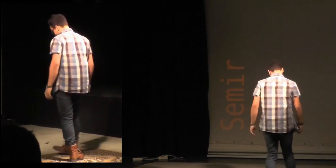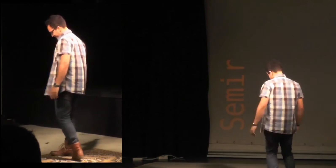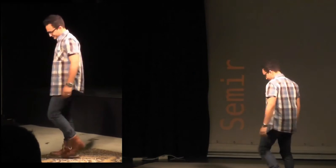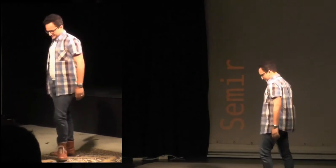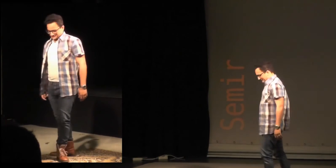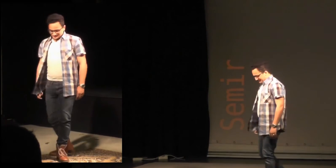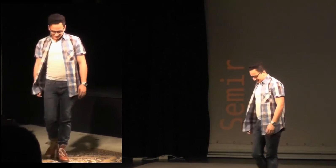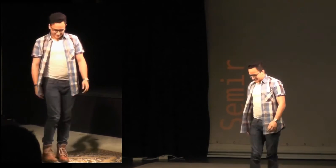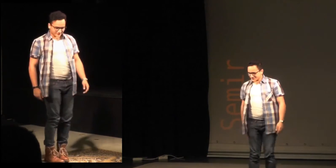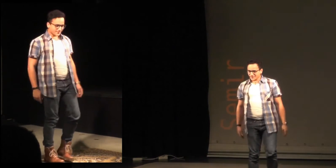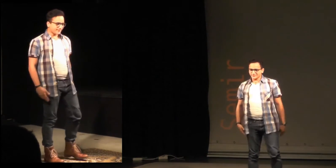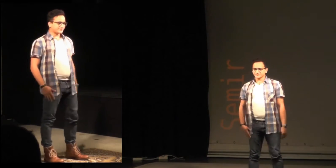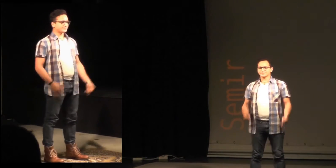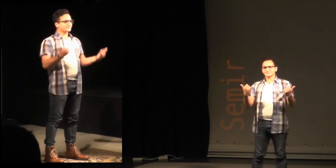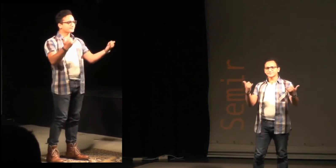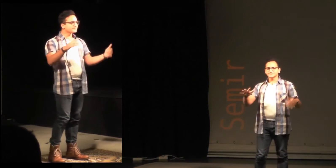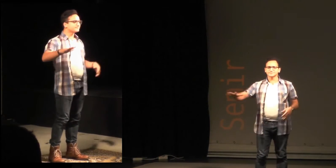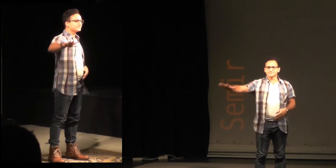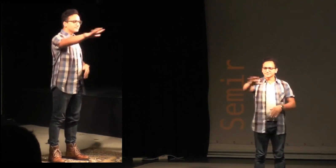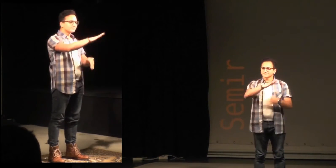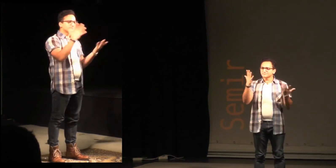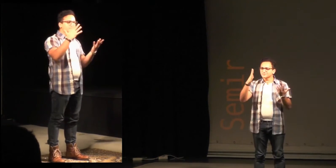weg. Ich merke,